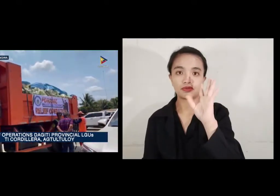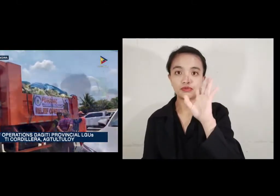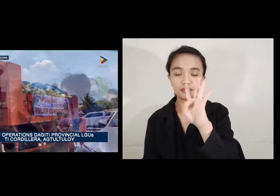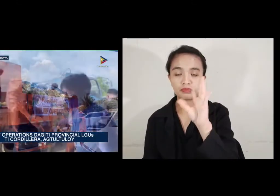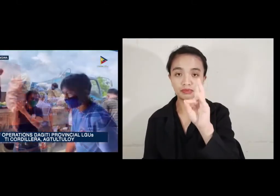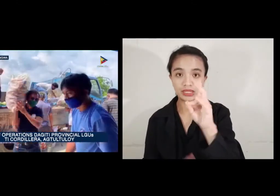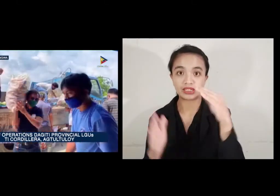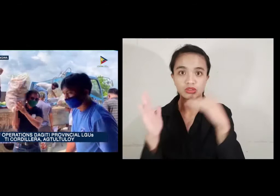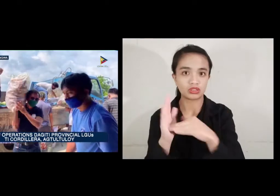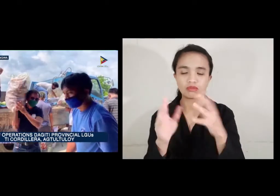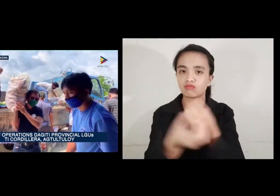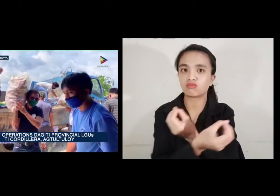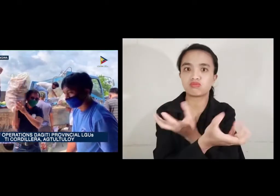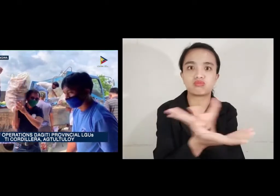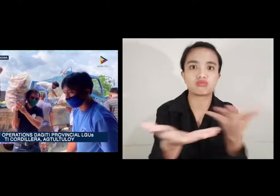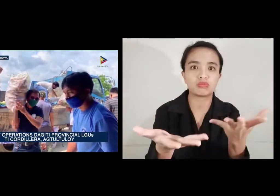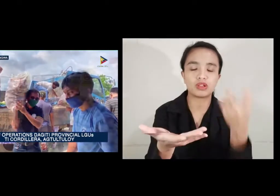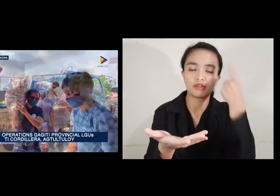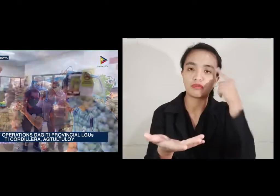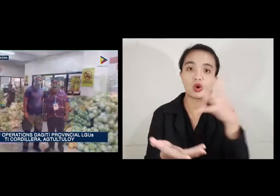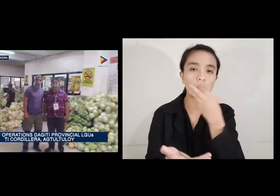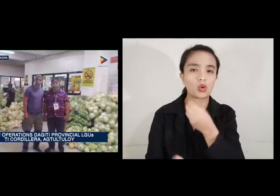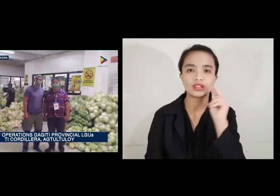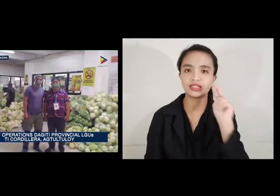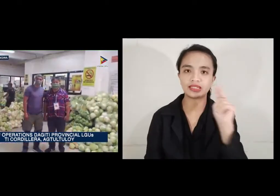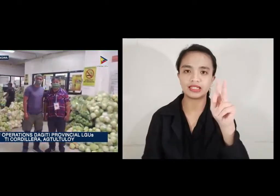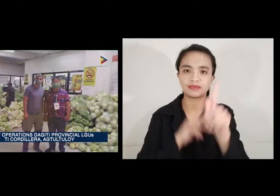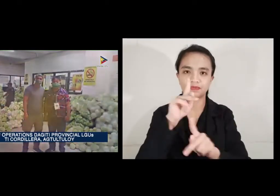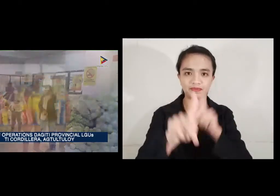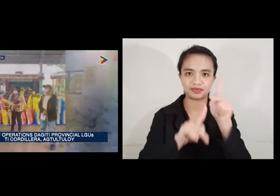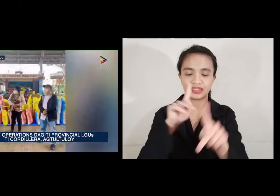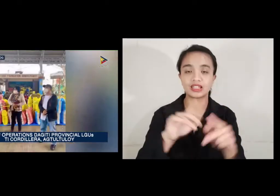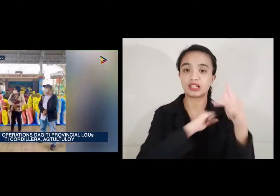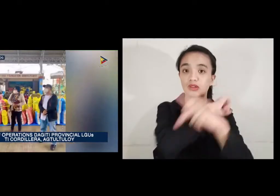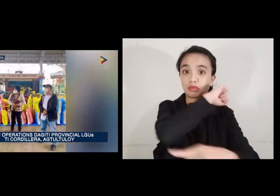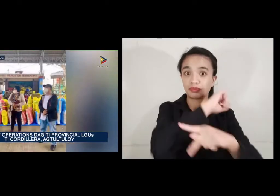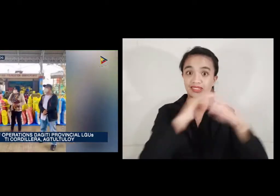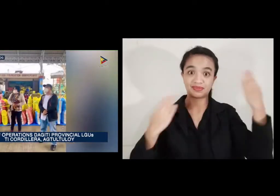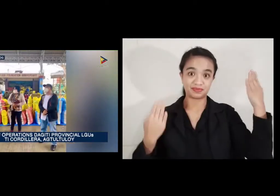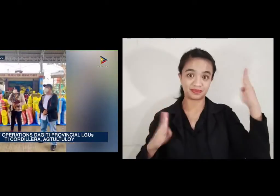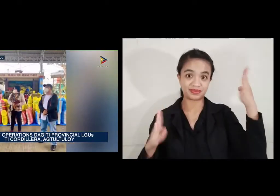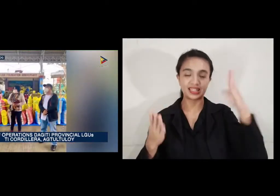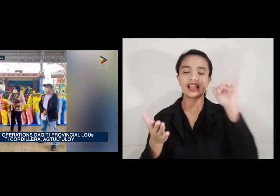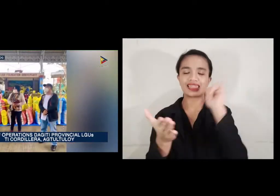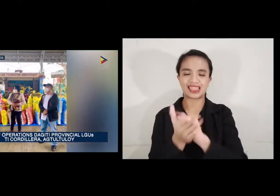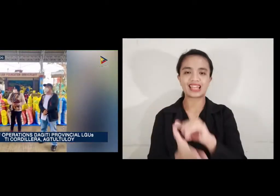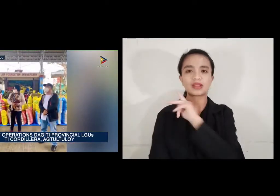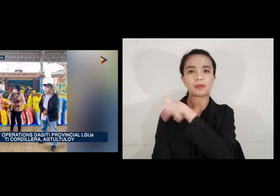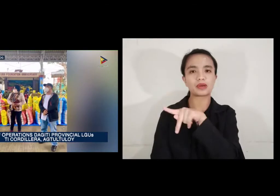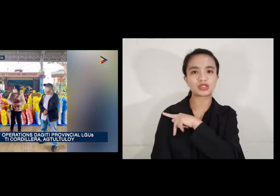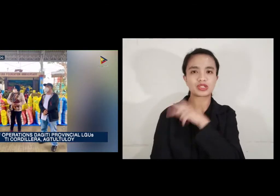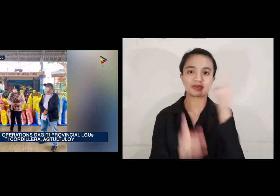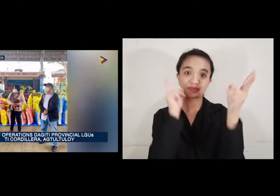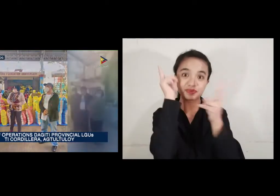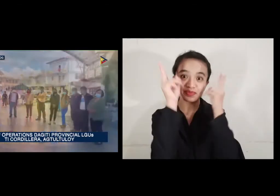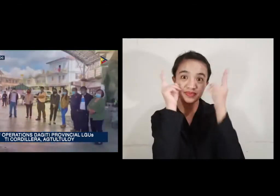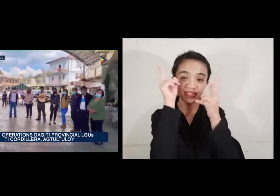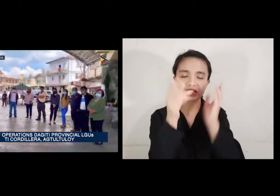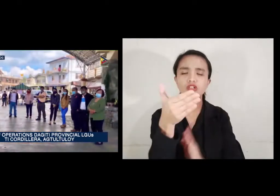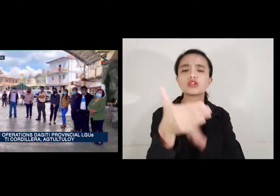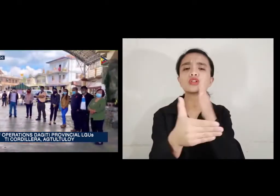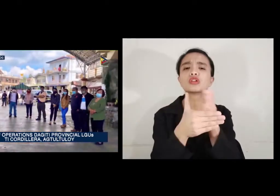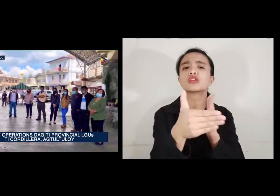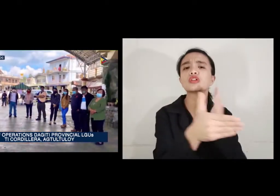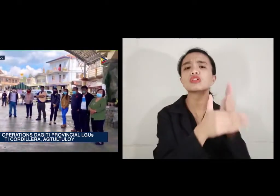klase ti nateng ti inawat ti ili para kadagiti agsapulan nga umili. Iti probinsya ti Benguet, daytoy mo ti personal apan nagbisita ni Benguet